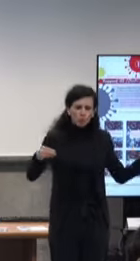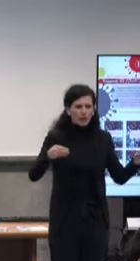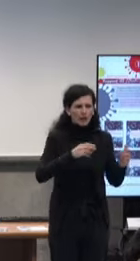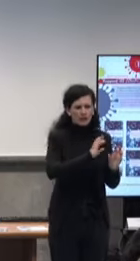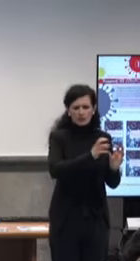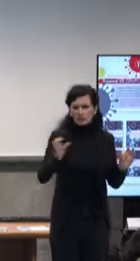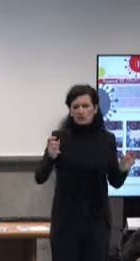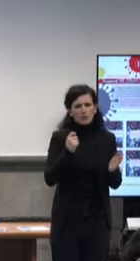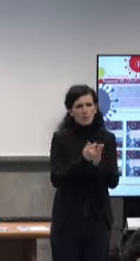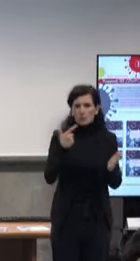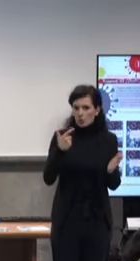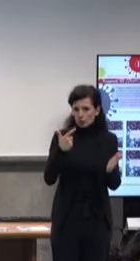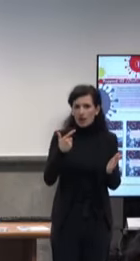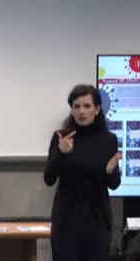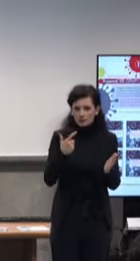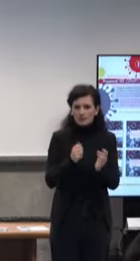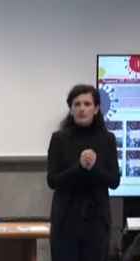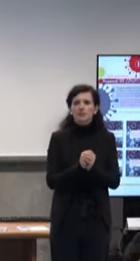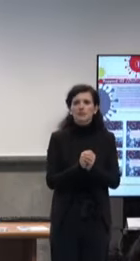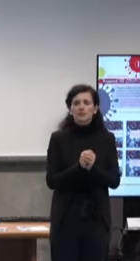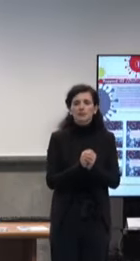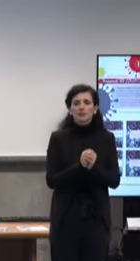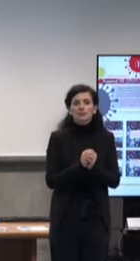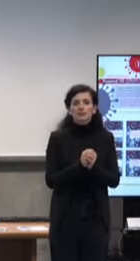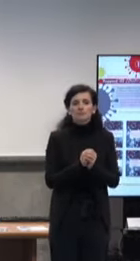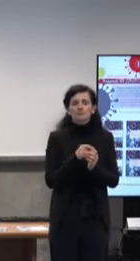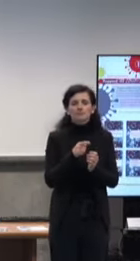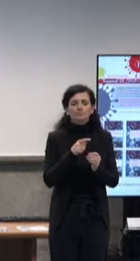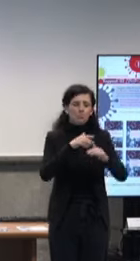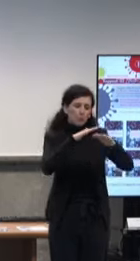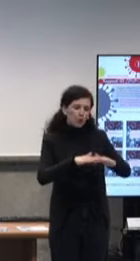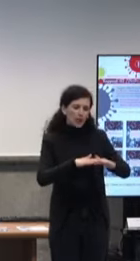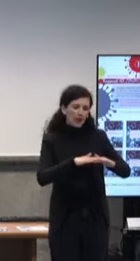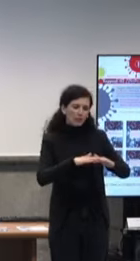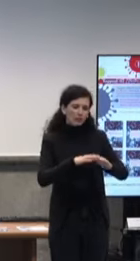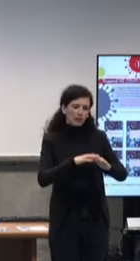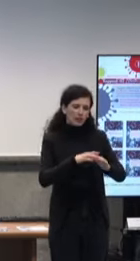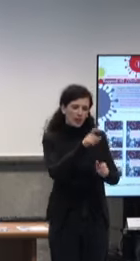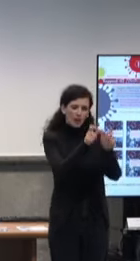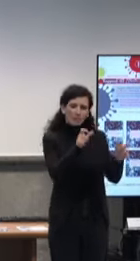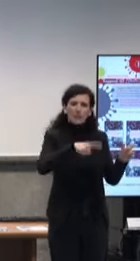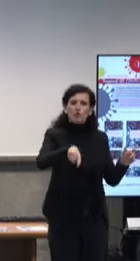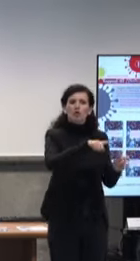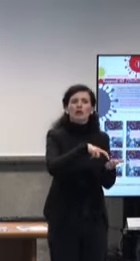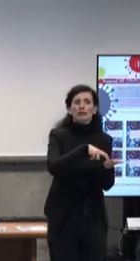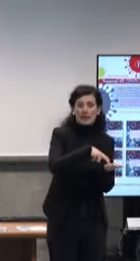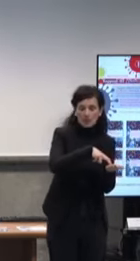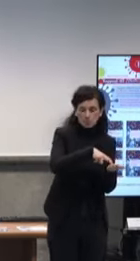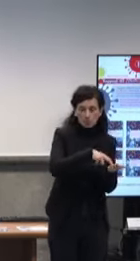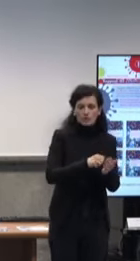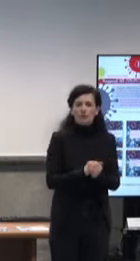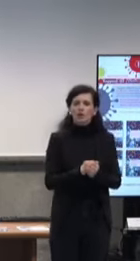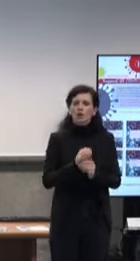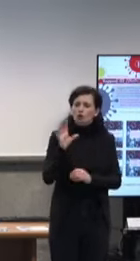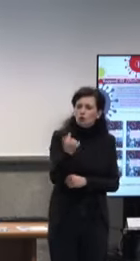successiva deve passare per alcuni principi importanti e proteggere le fasce deboli l'abbiamo già detto intercettare più